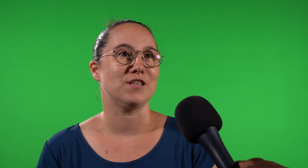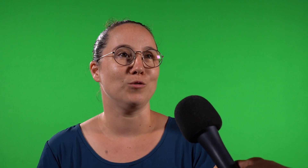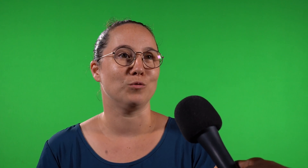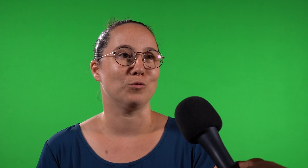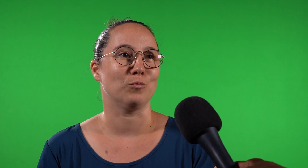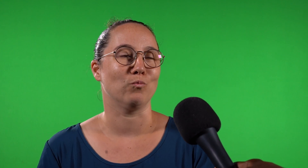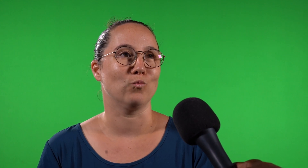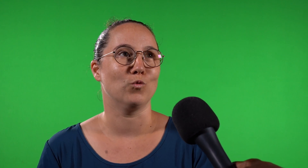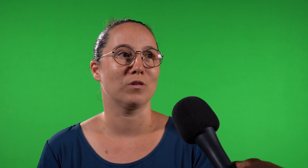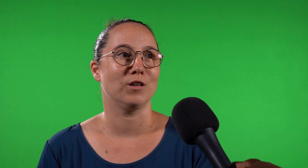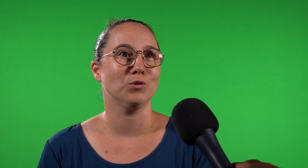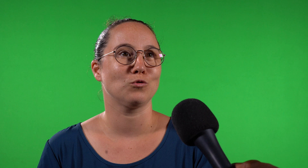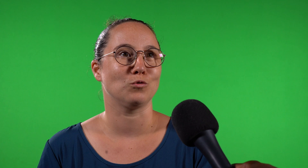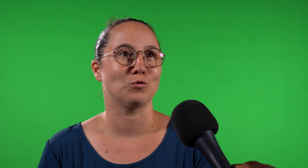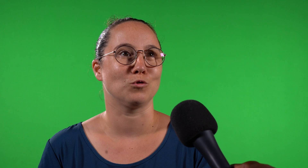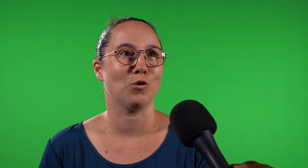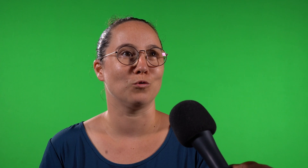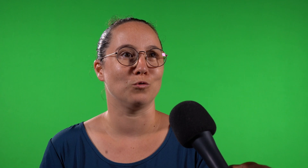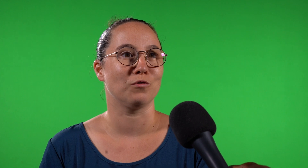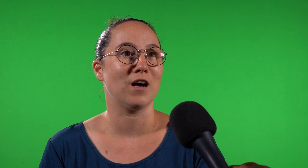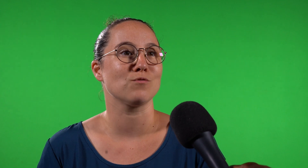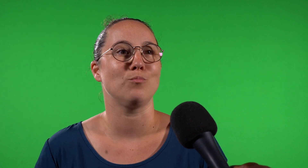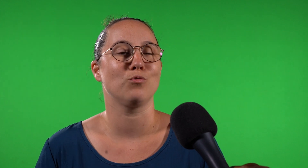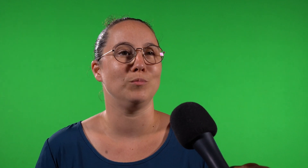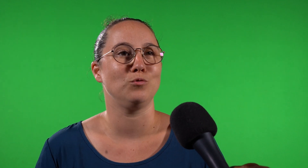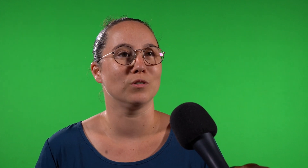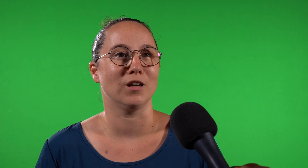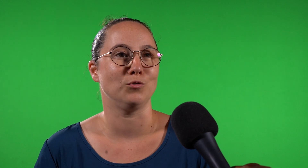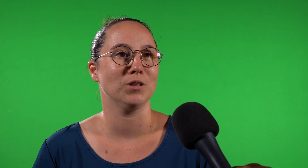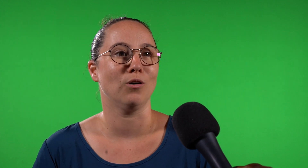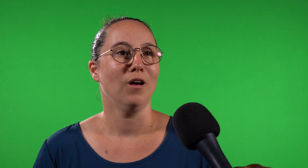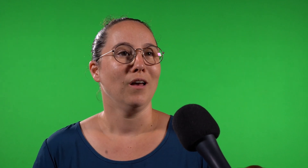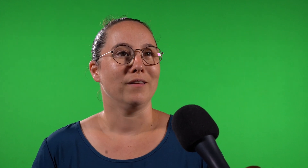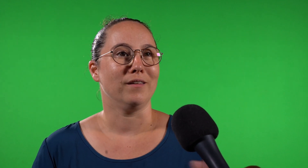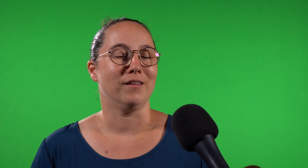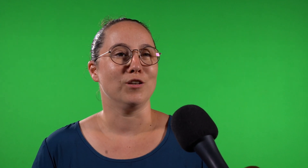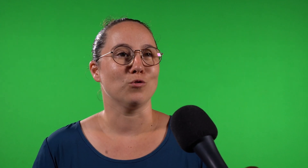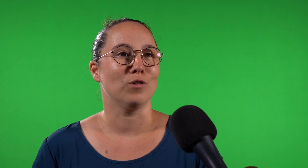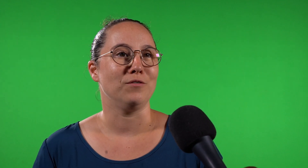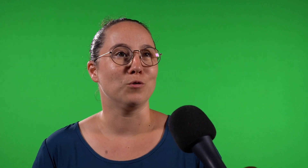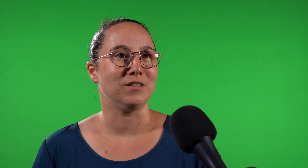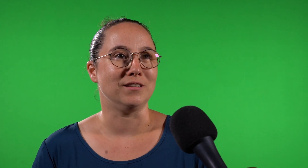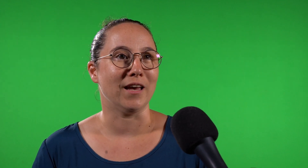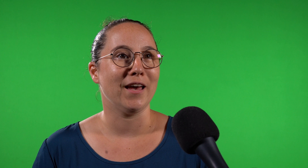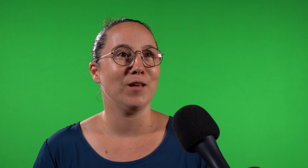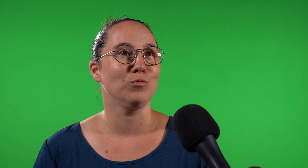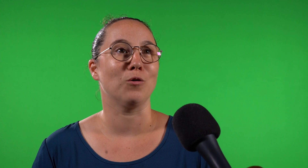difficile de traduire ce genre de phrases. On a plutôt l'habitude de traduire des choses de la vie quotidienne ou des